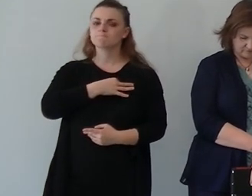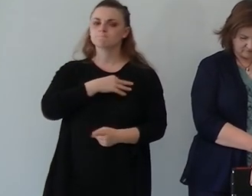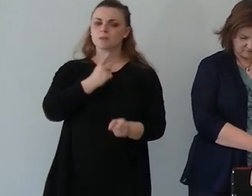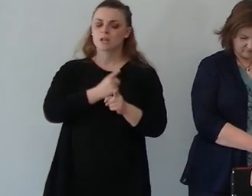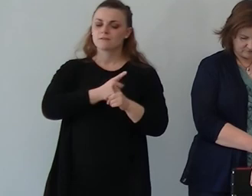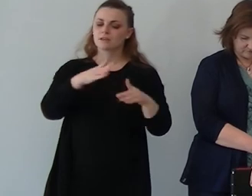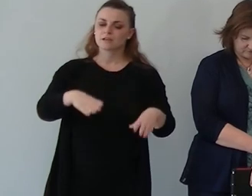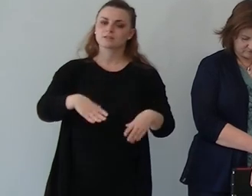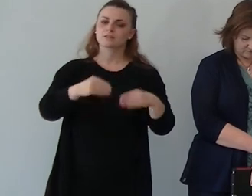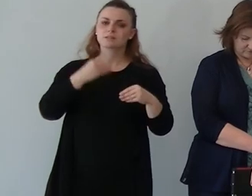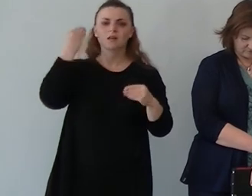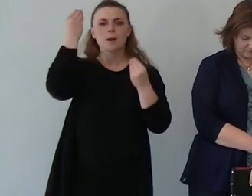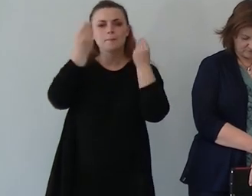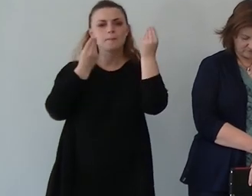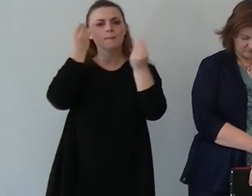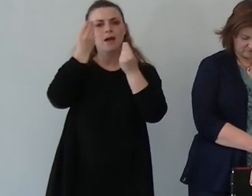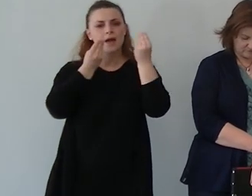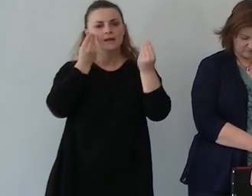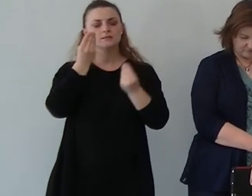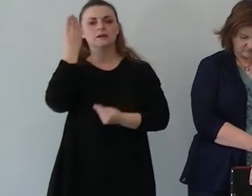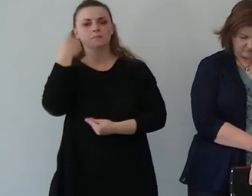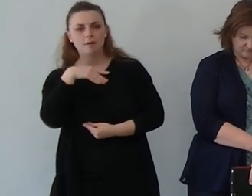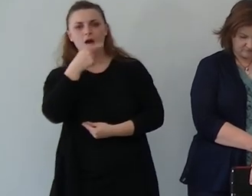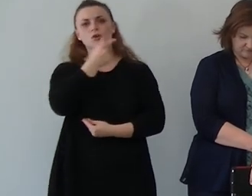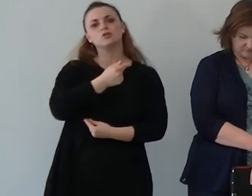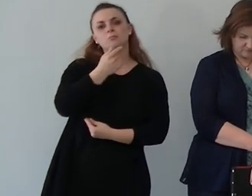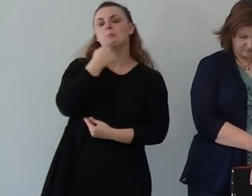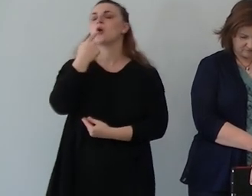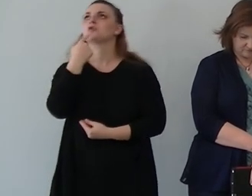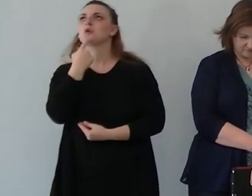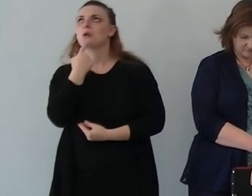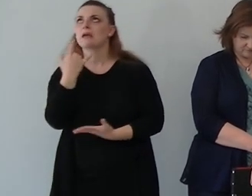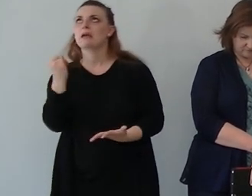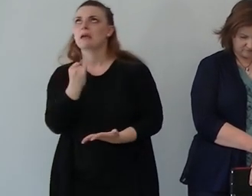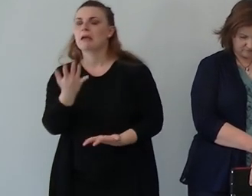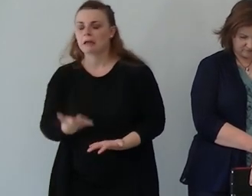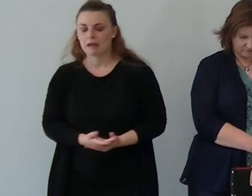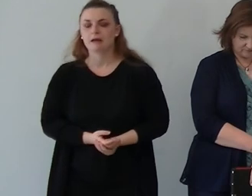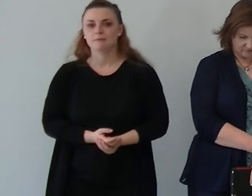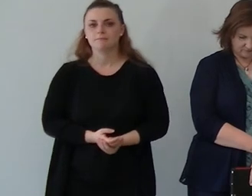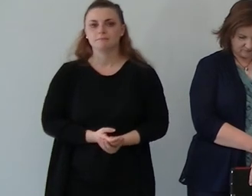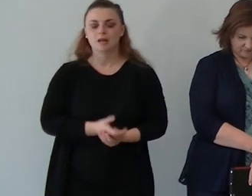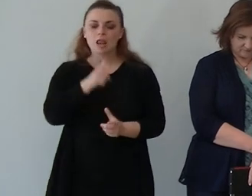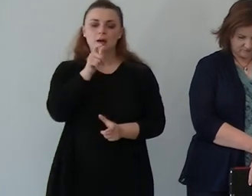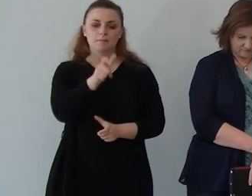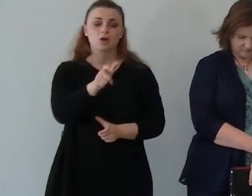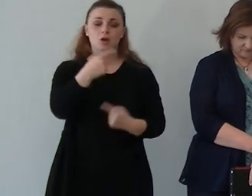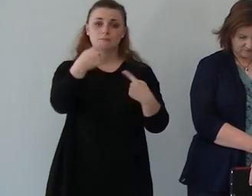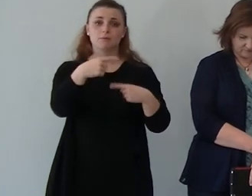Timoteo. Ringrazio il Signore e prego insieme a me con queste parole dentro di te. Grazie